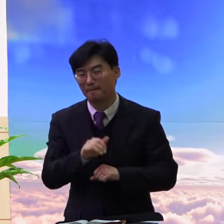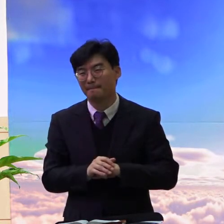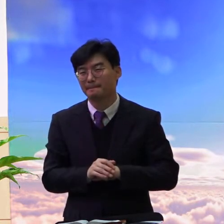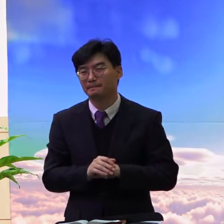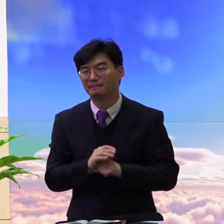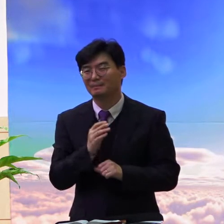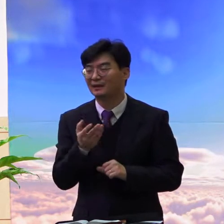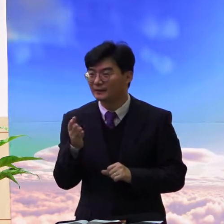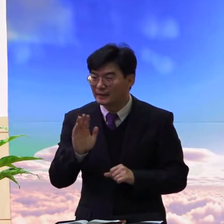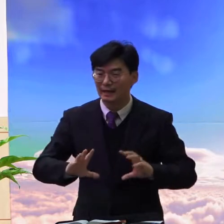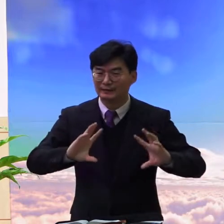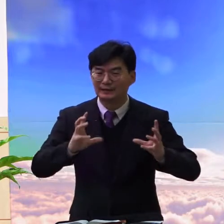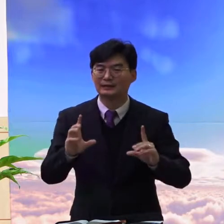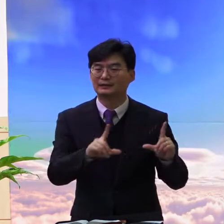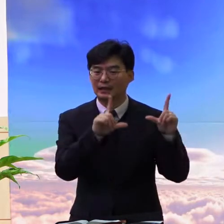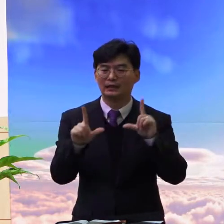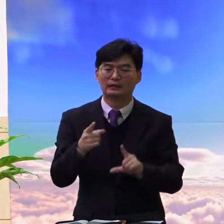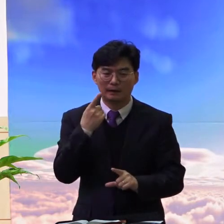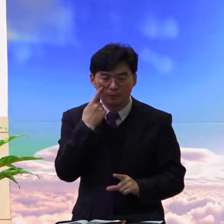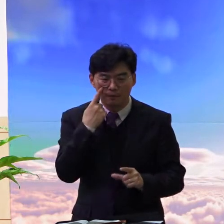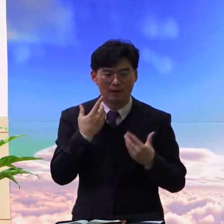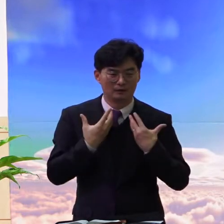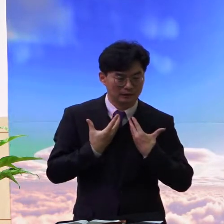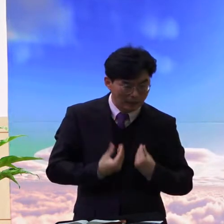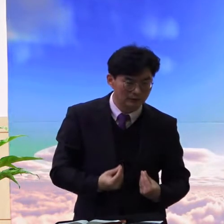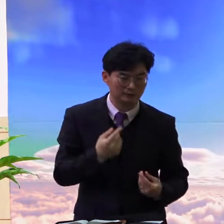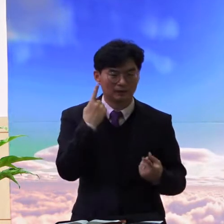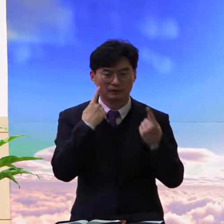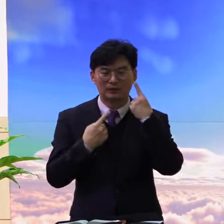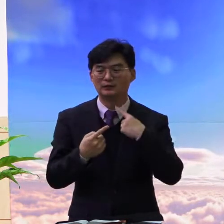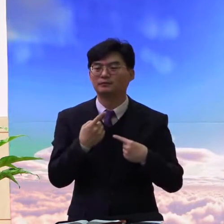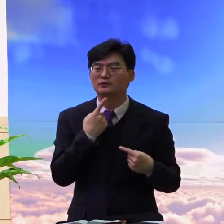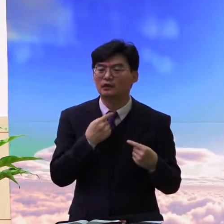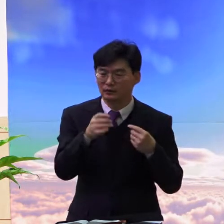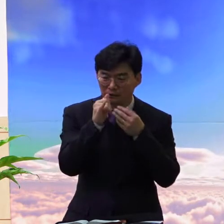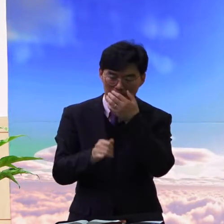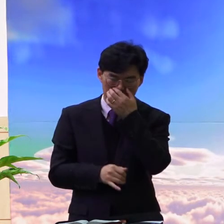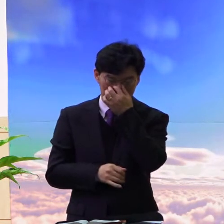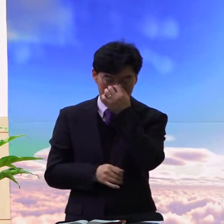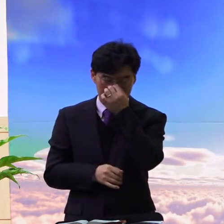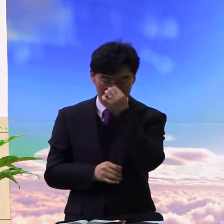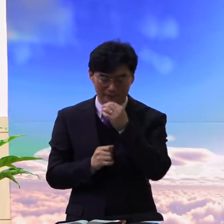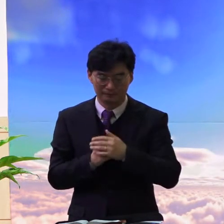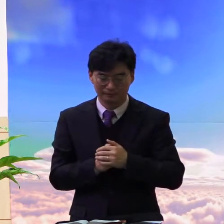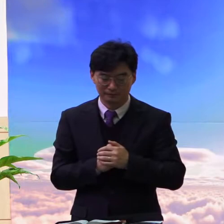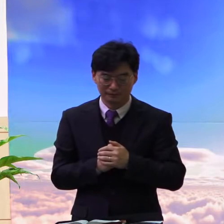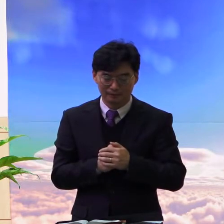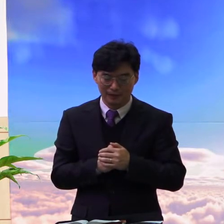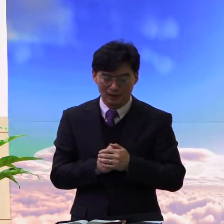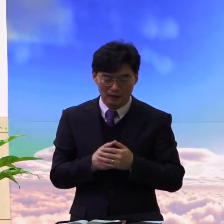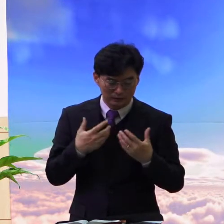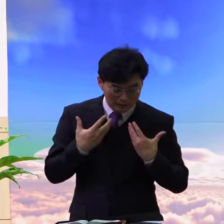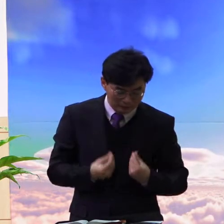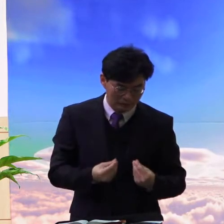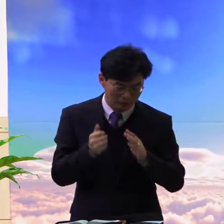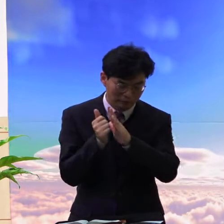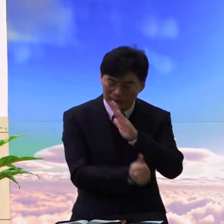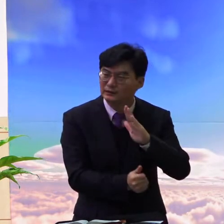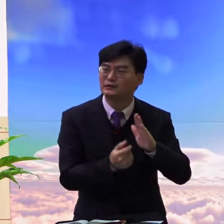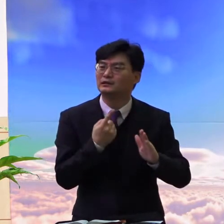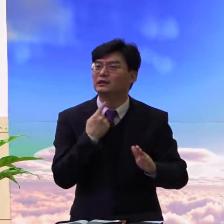많이 실패하기도 합니다. 뜻대로 되지 않는 경우가 참 많이 있고, 또 어떤 경우에는